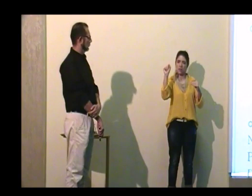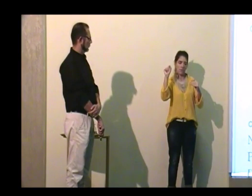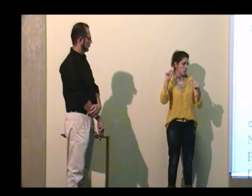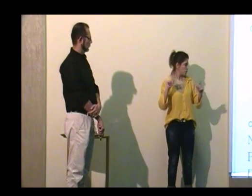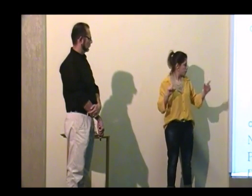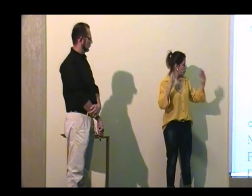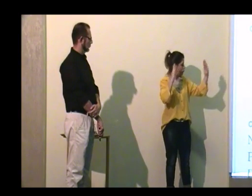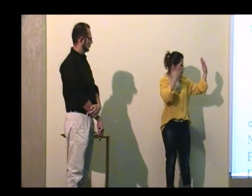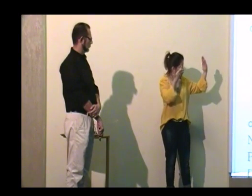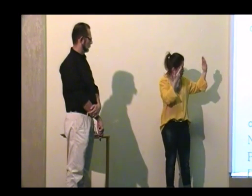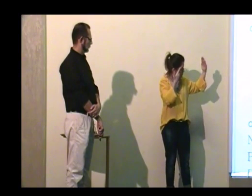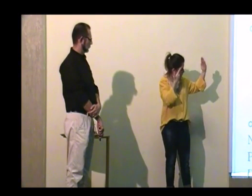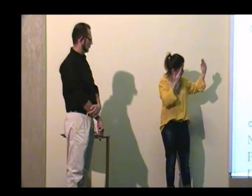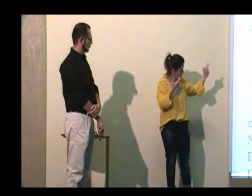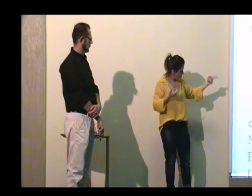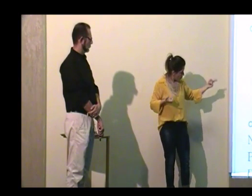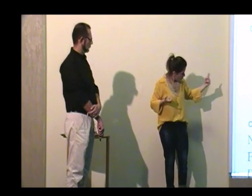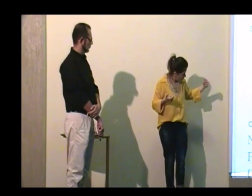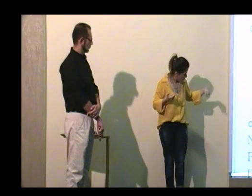De 100 até